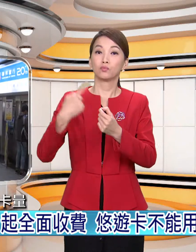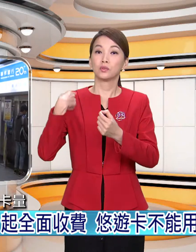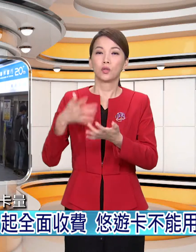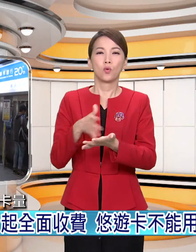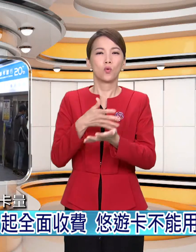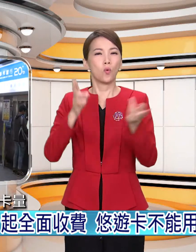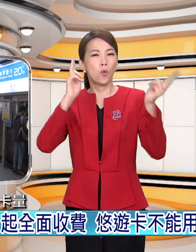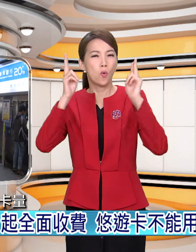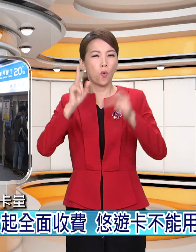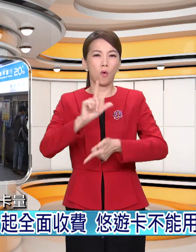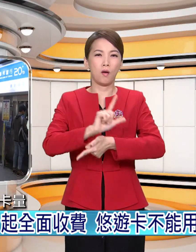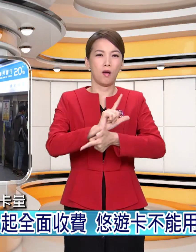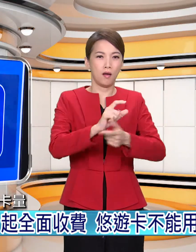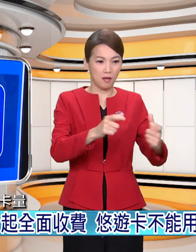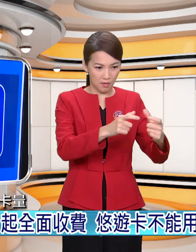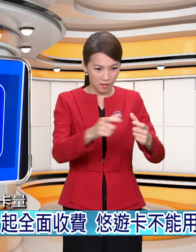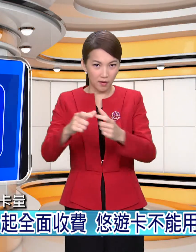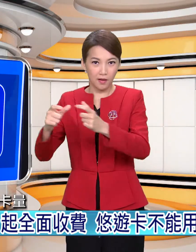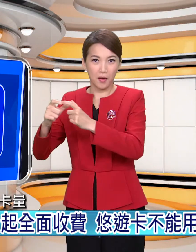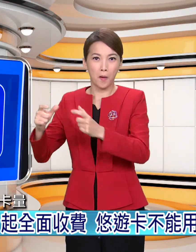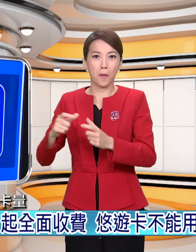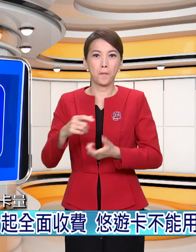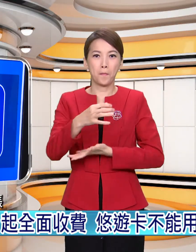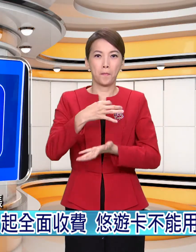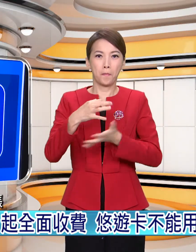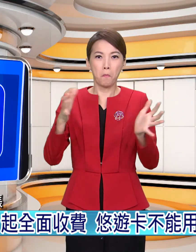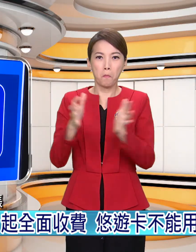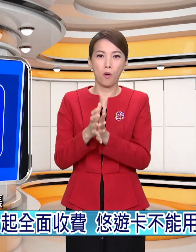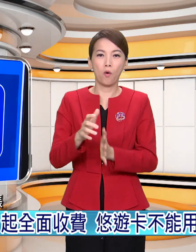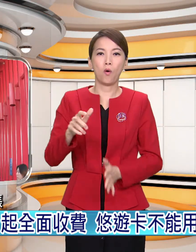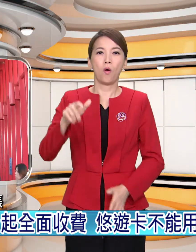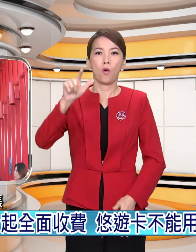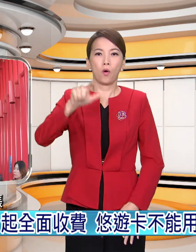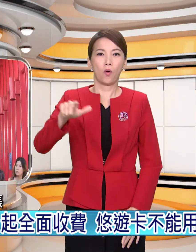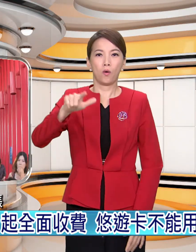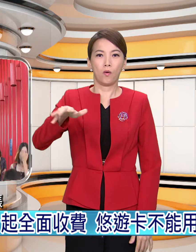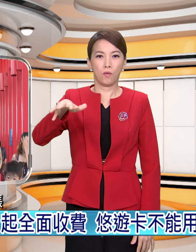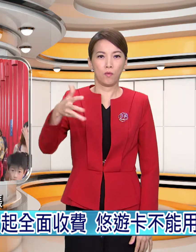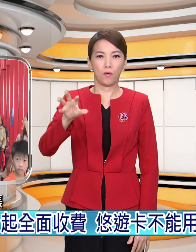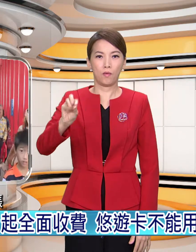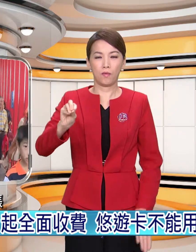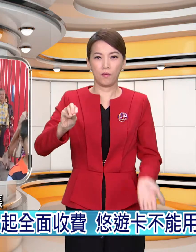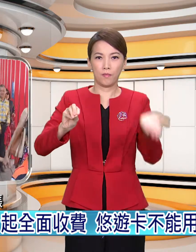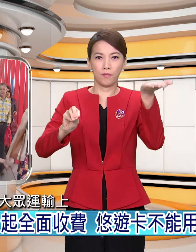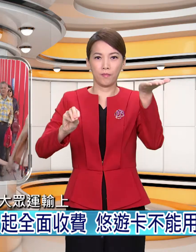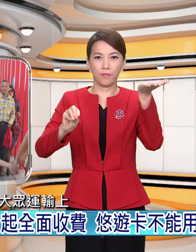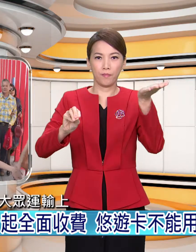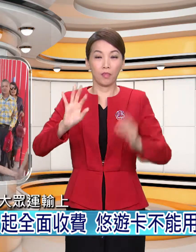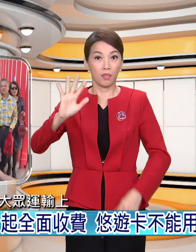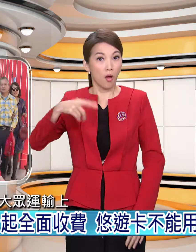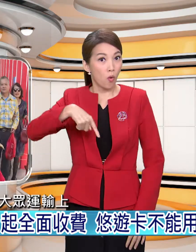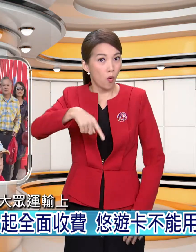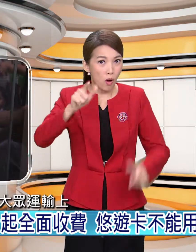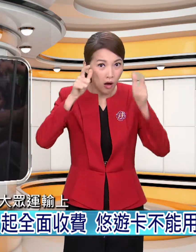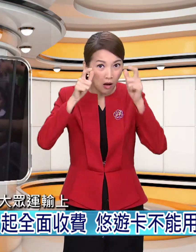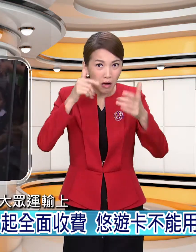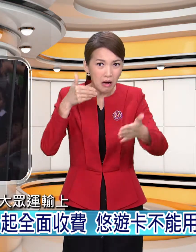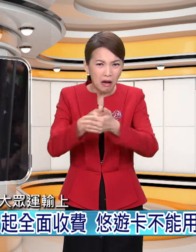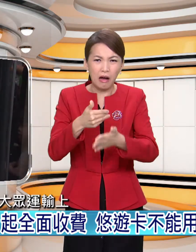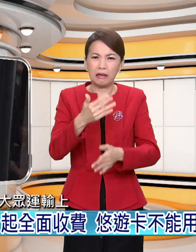悠遊卡去年的發卡量超過了六千五百萬張不過用在高